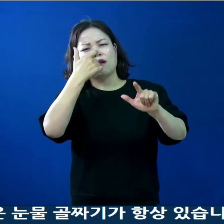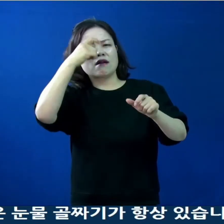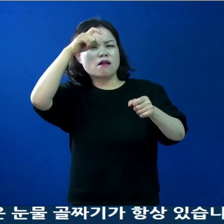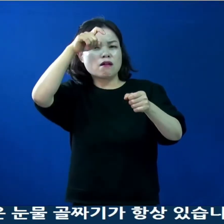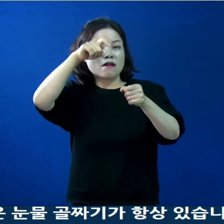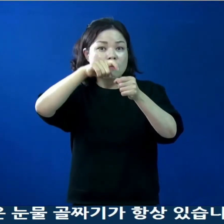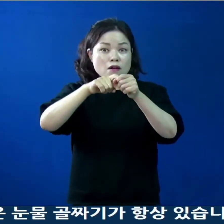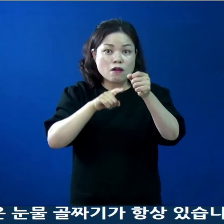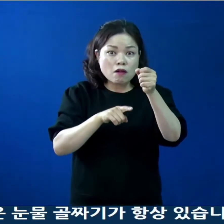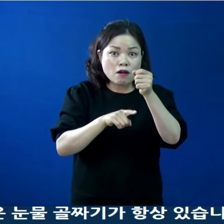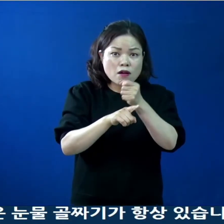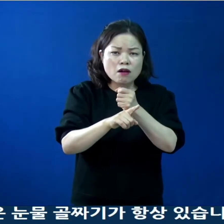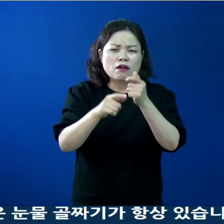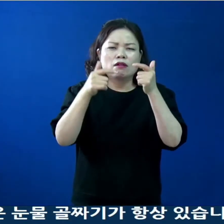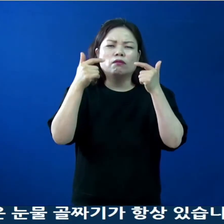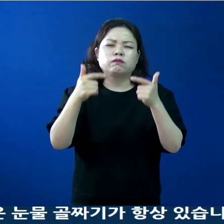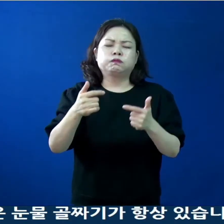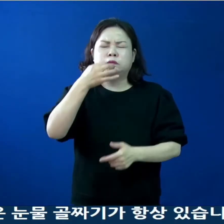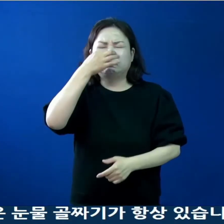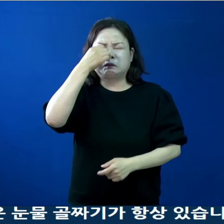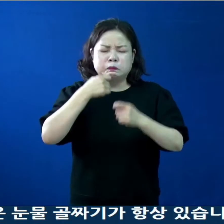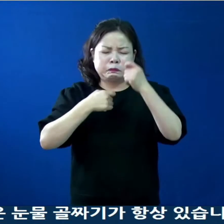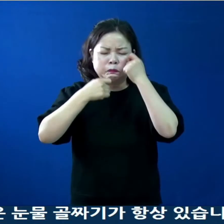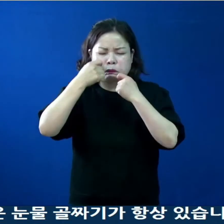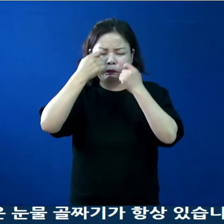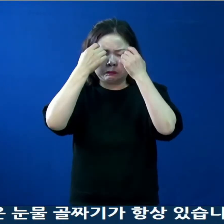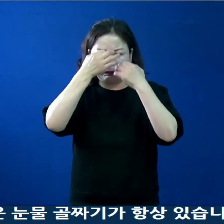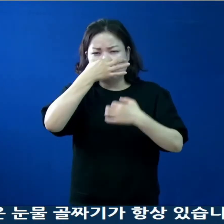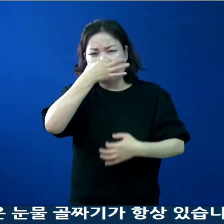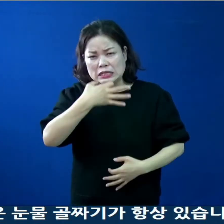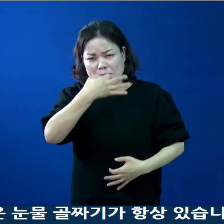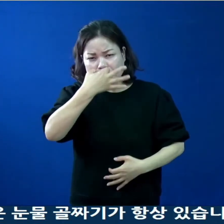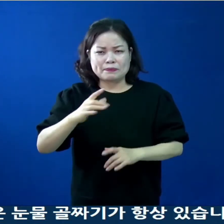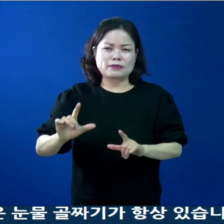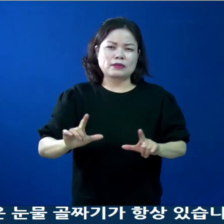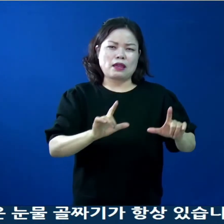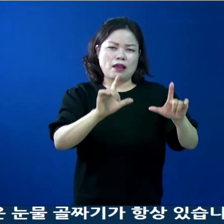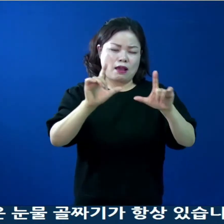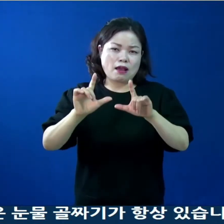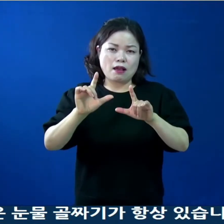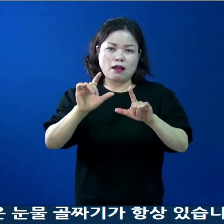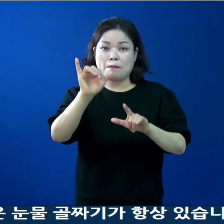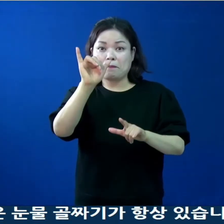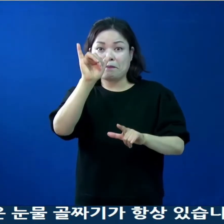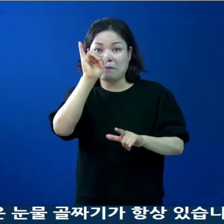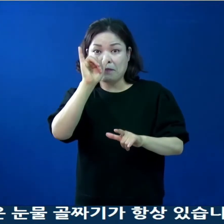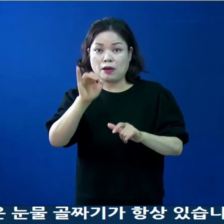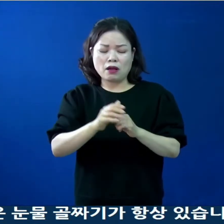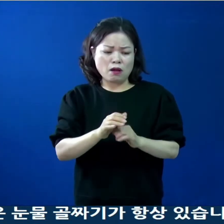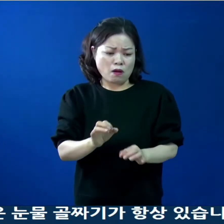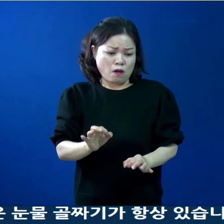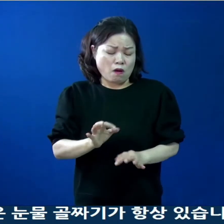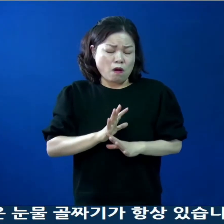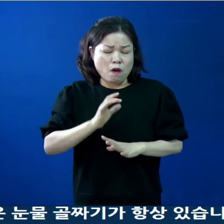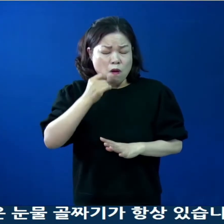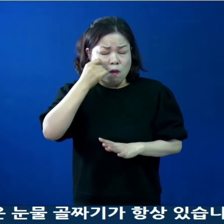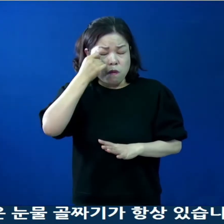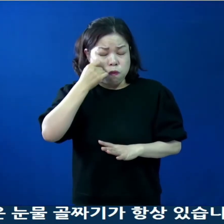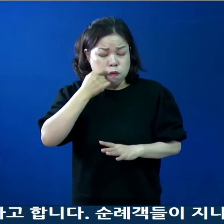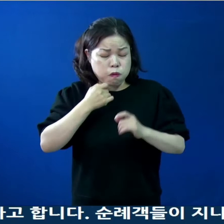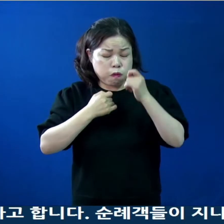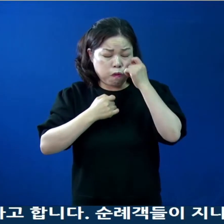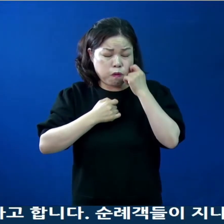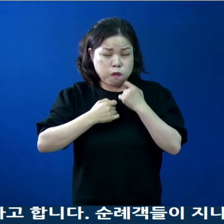의미에서 늘 박하 골짜기를 통과하고 있습니다. 그런데 놀랍게도 눈물 골짜기를 지나가는